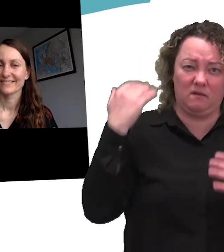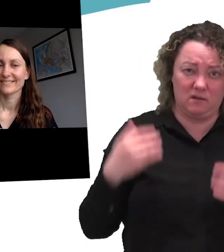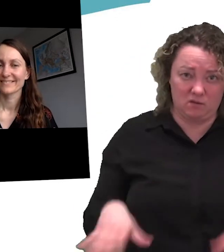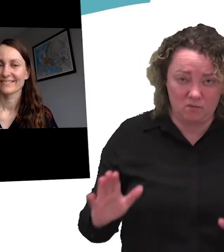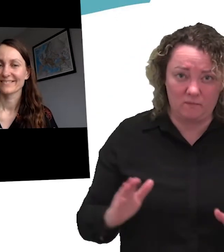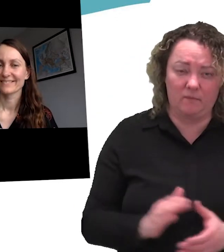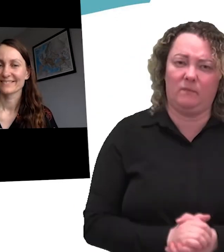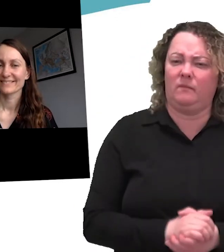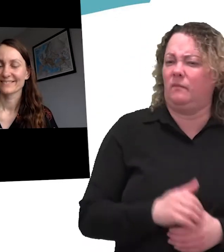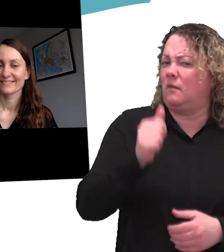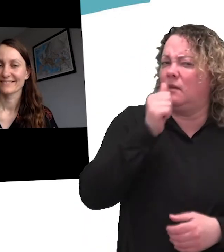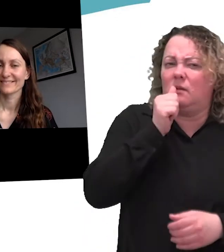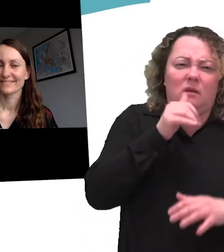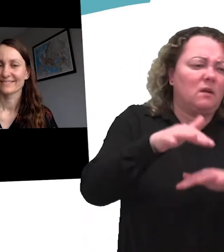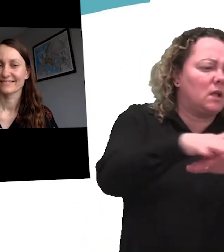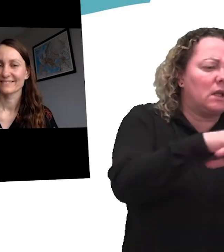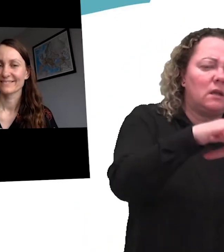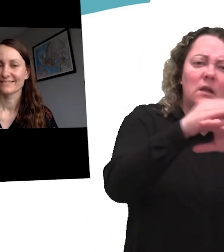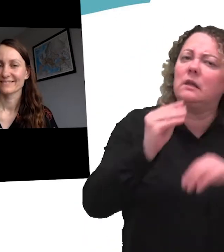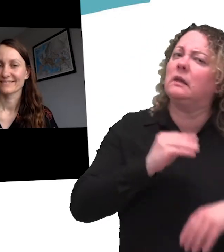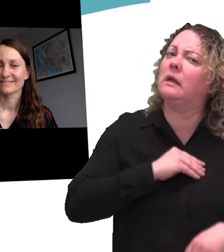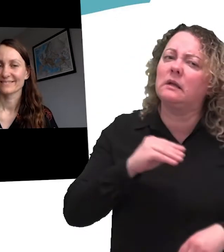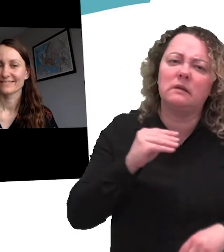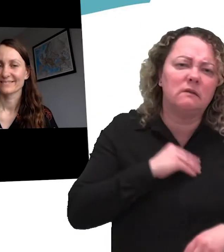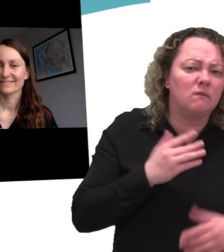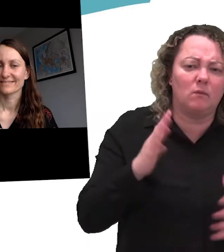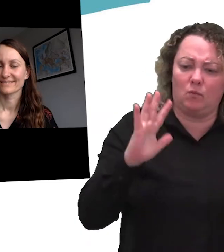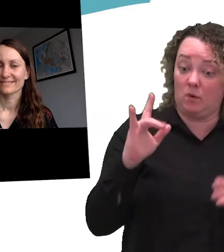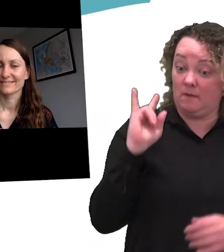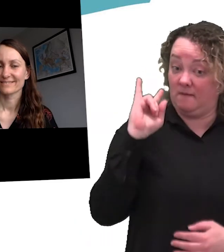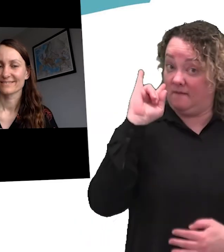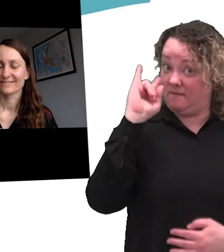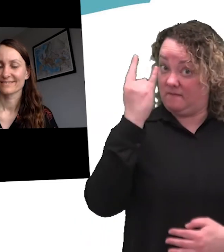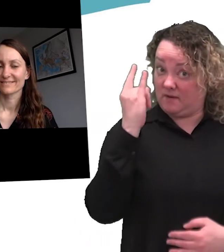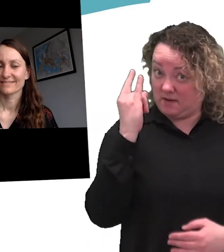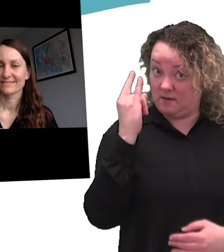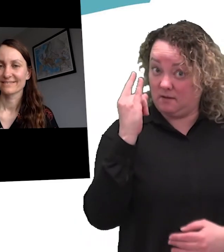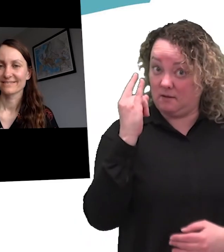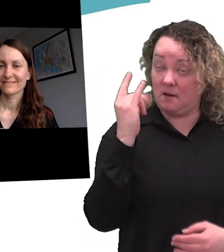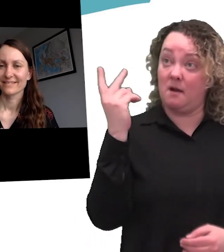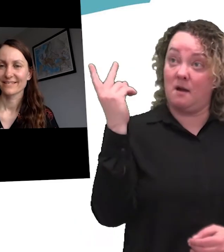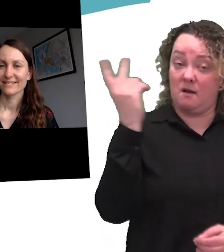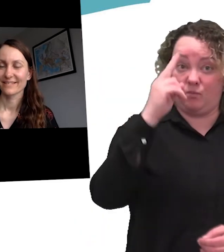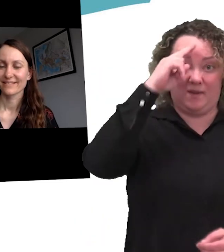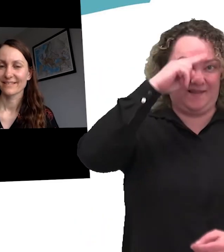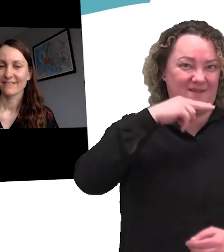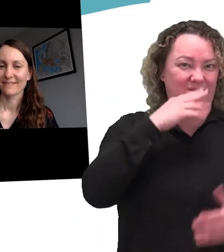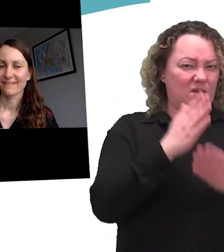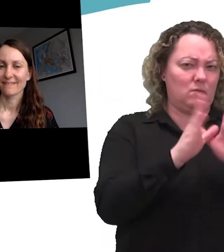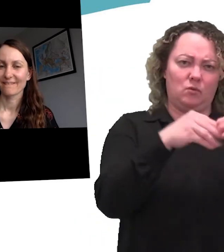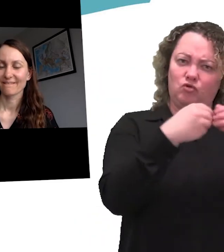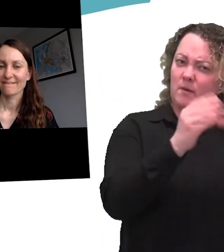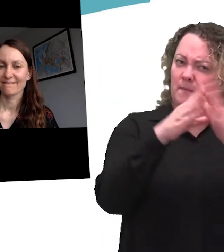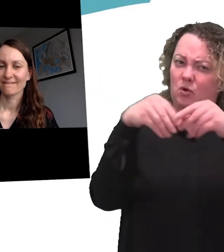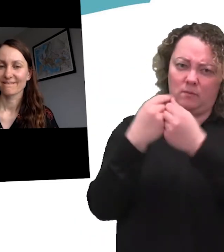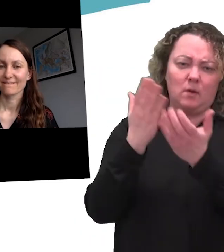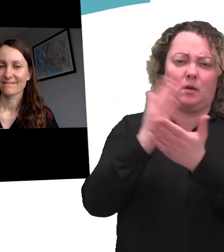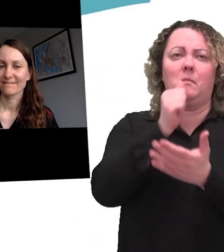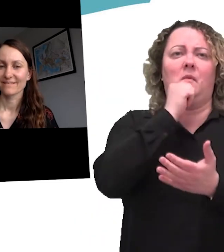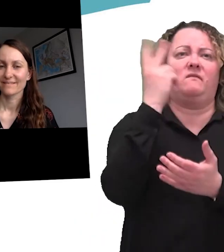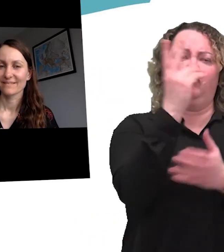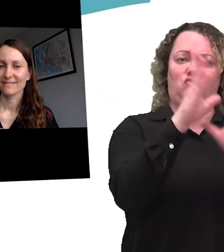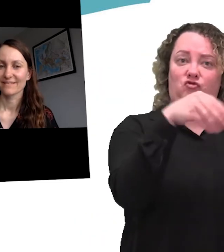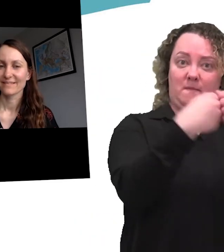srity, taip? Vaikai, jeigu yra būdų tėvai, nes yra visokių šeimų, taip, bet jeigu yra būdų tėvai, tai vaikai žino,